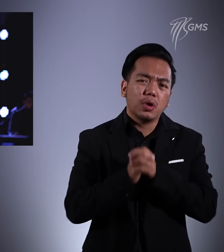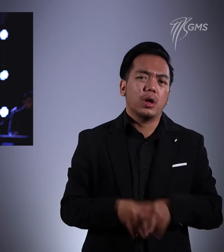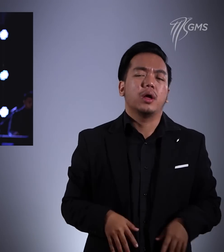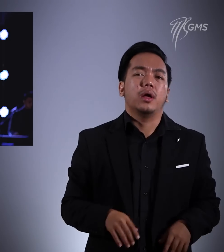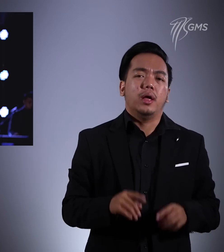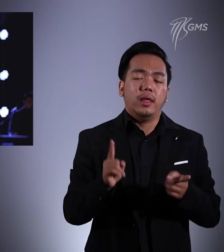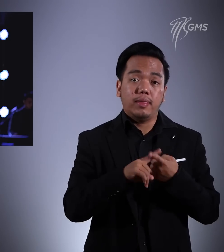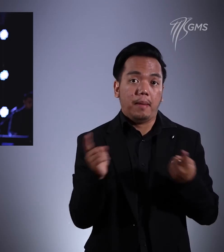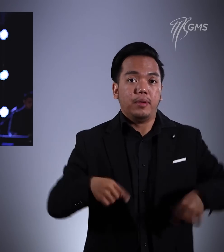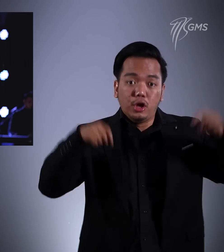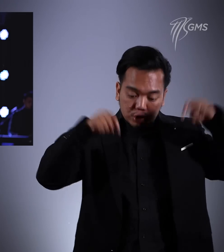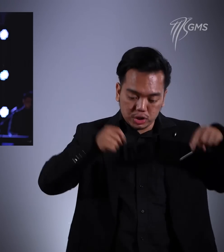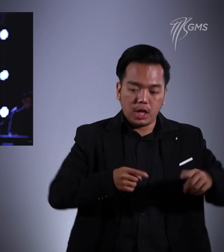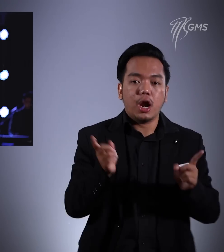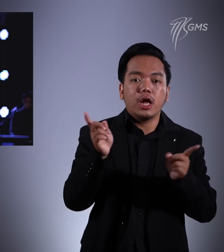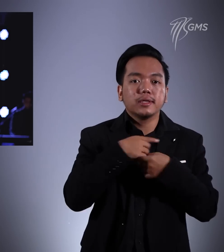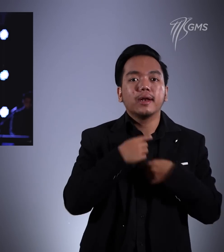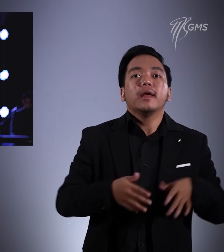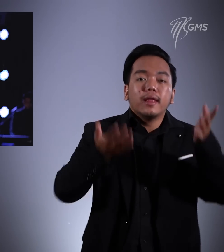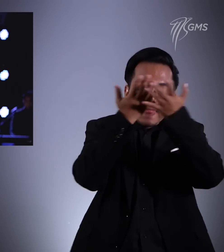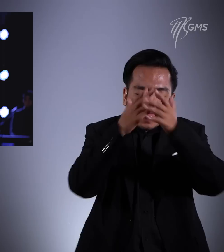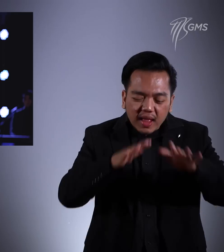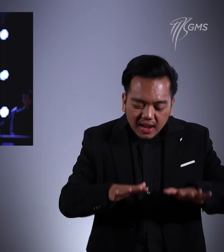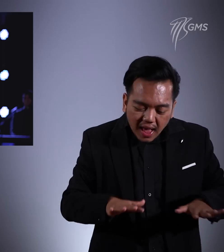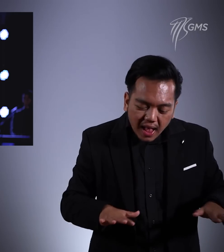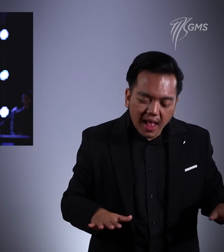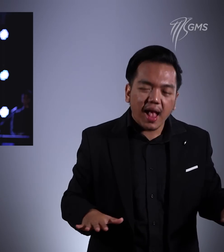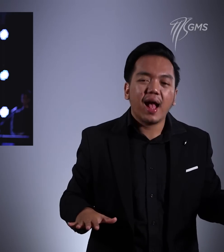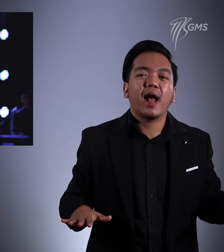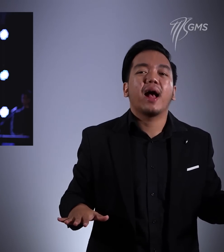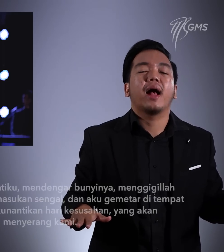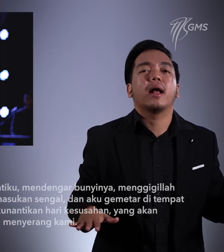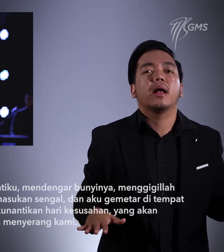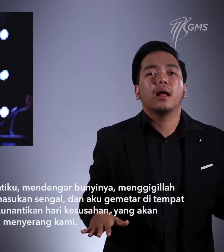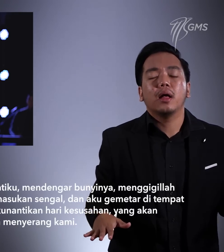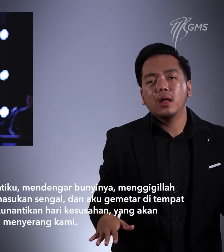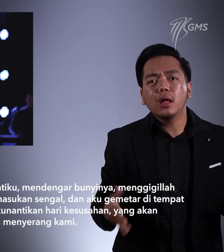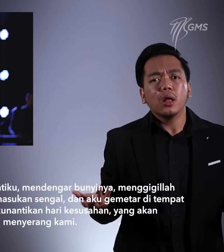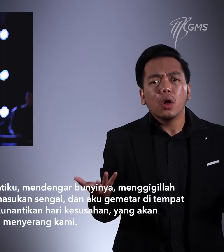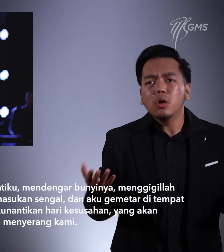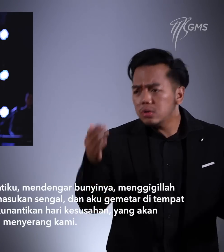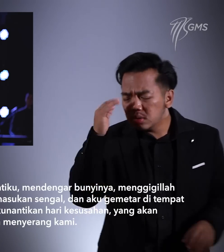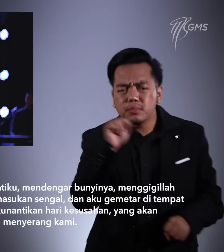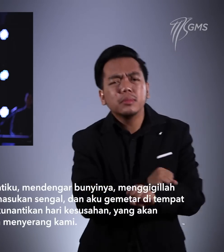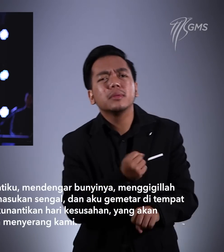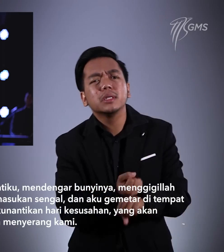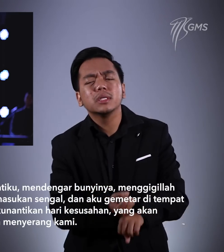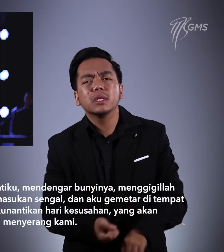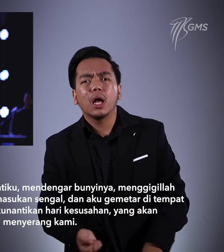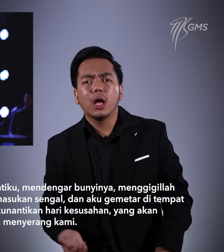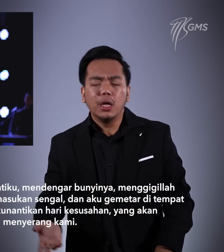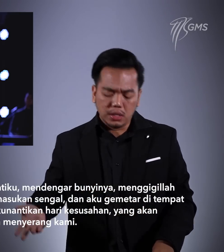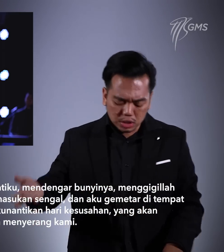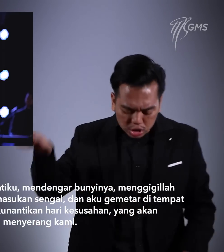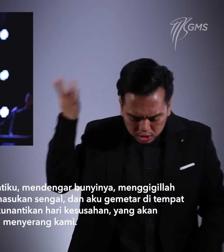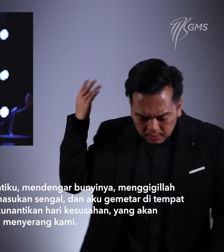cool. Bisa orang yang calm, keep calm. Kok bisa ya? Tapi ada sesuatu yang kontras kalau Anda lihat. Sebelumnya dikatakan